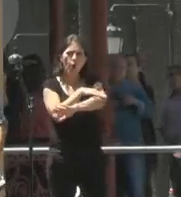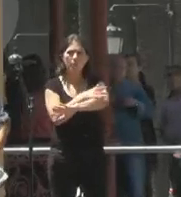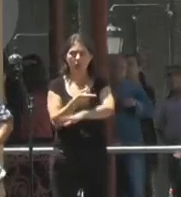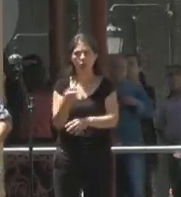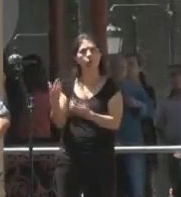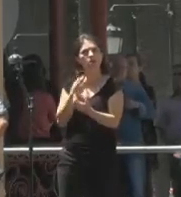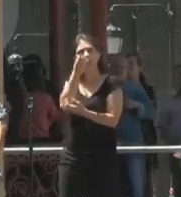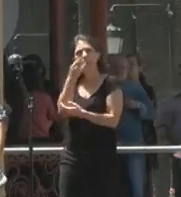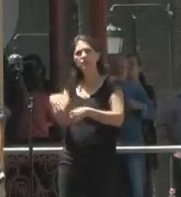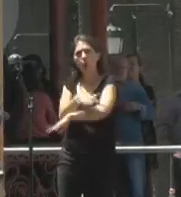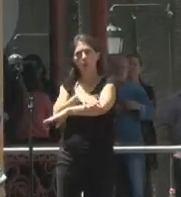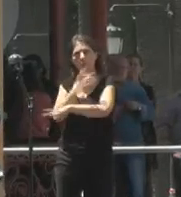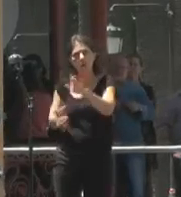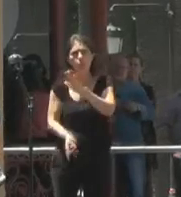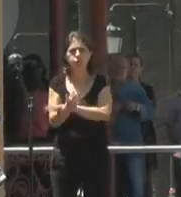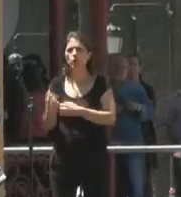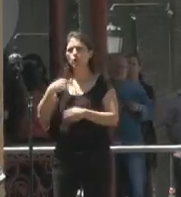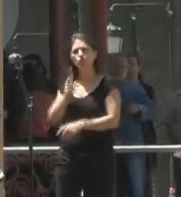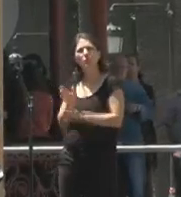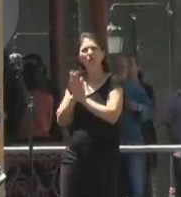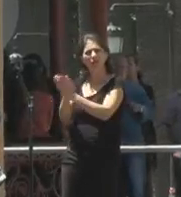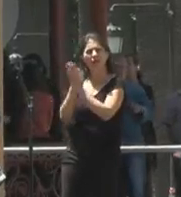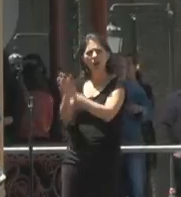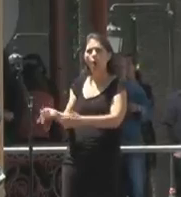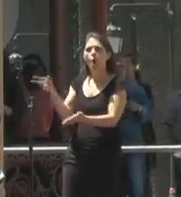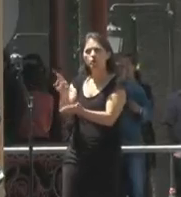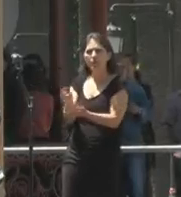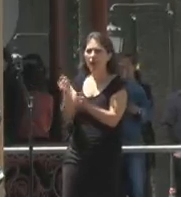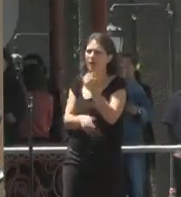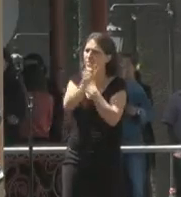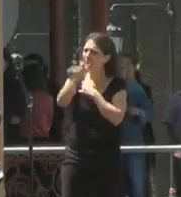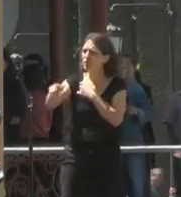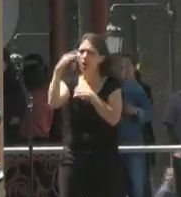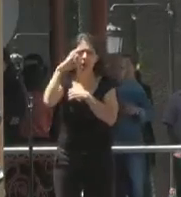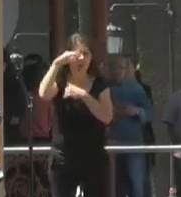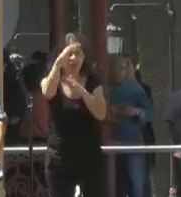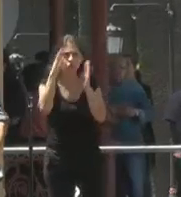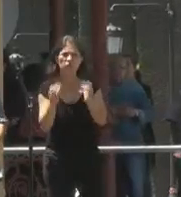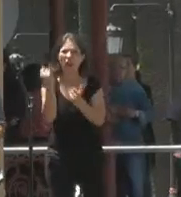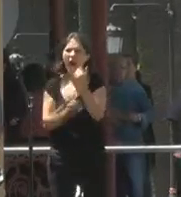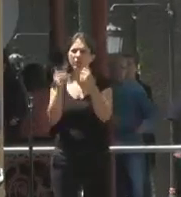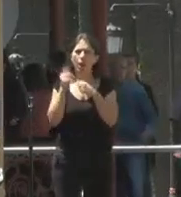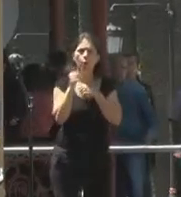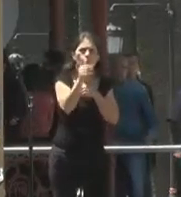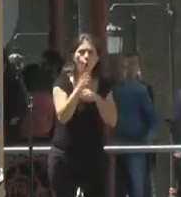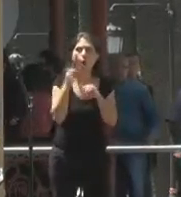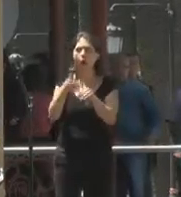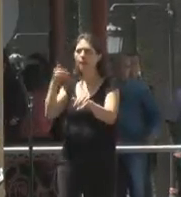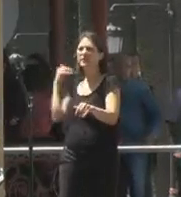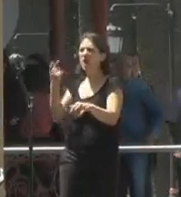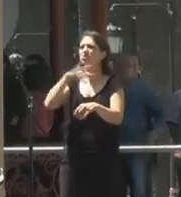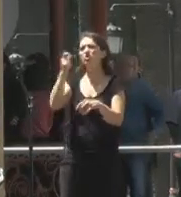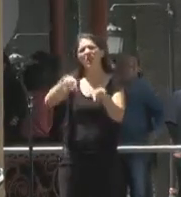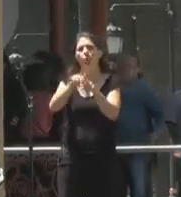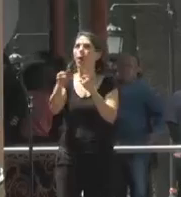Socialista y le pedimos de nuevo que escuche a su gente y que decida si hacia el futuro o hacia el pasado, que no estamos para tirar una moneda al